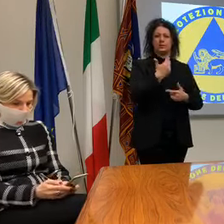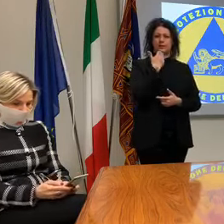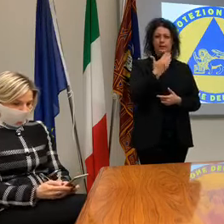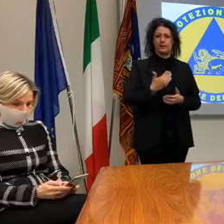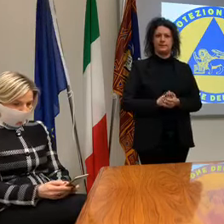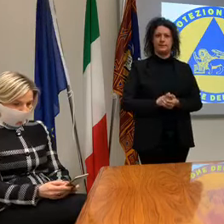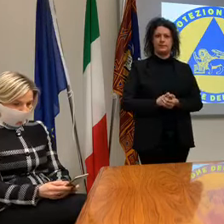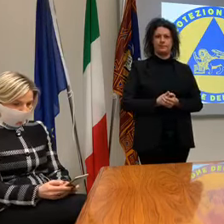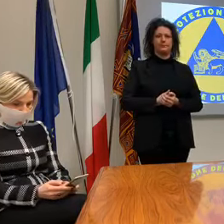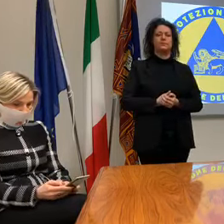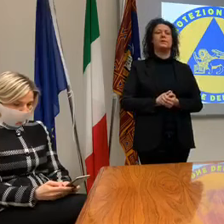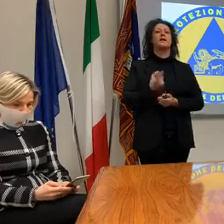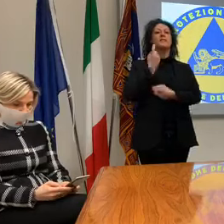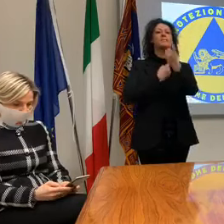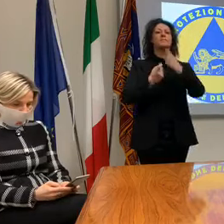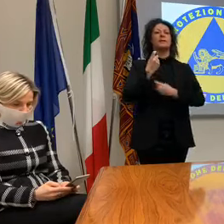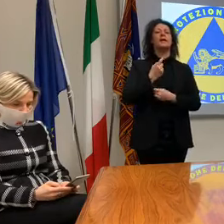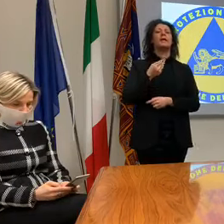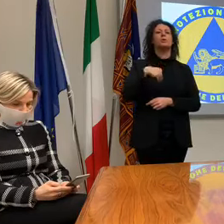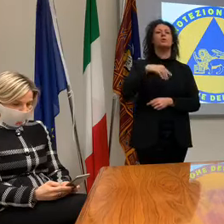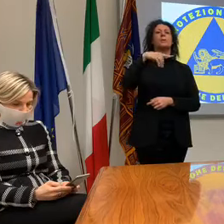che viene da Pesenti,